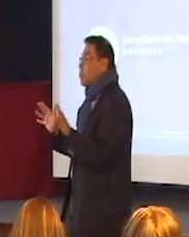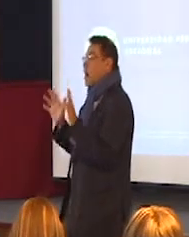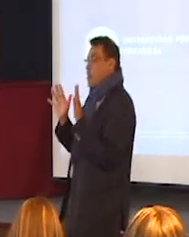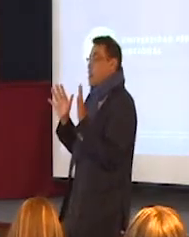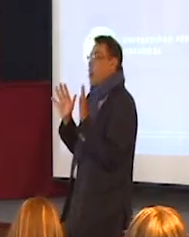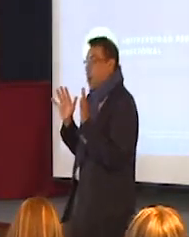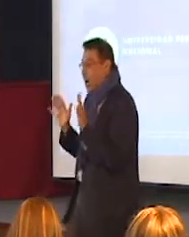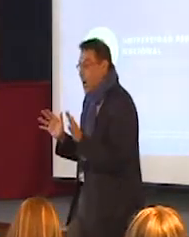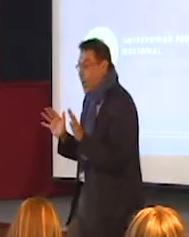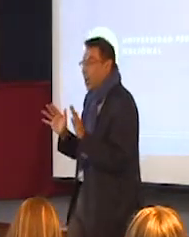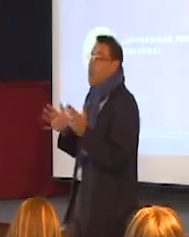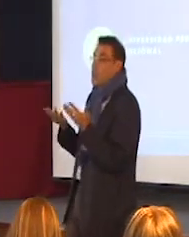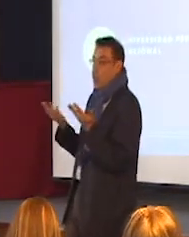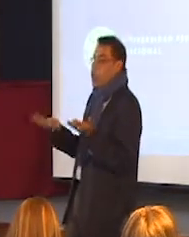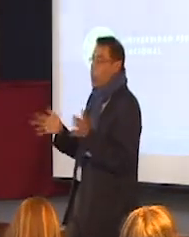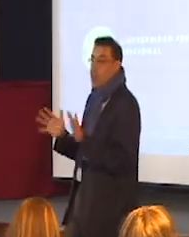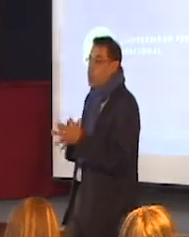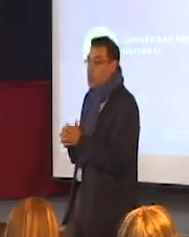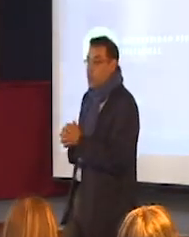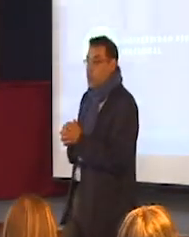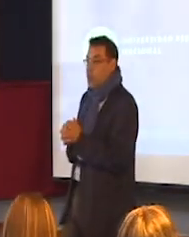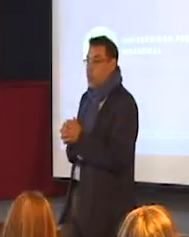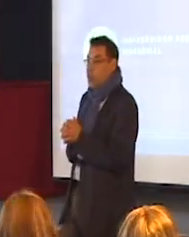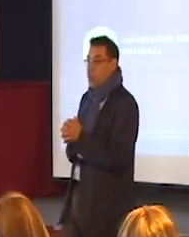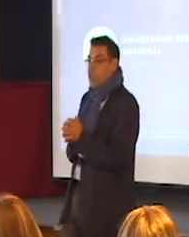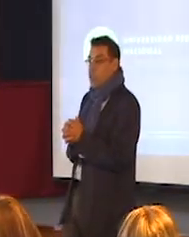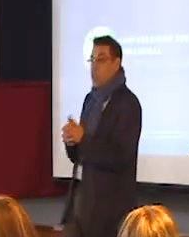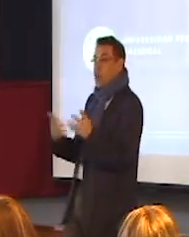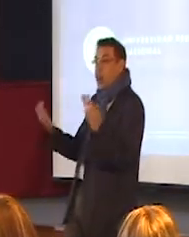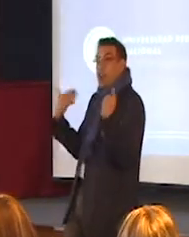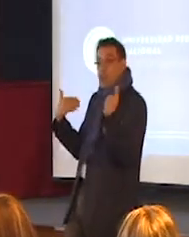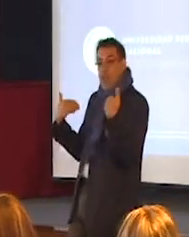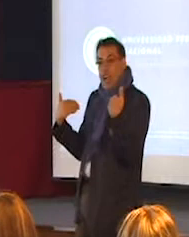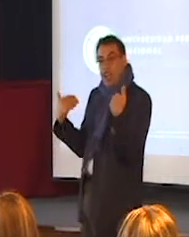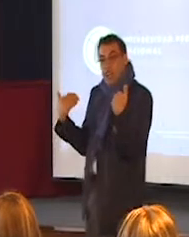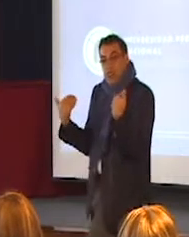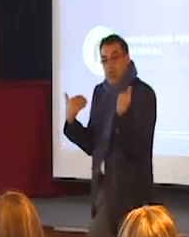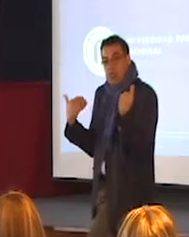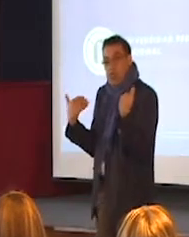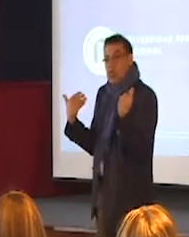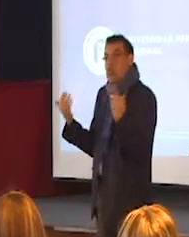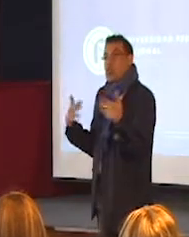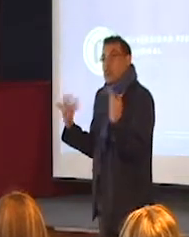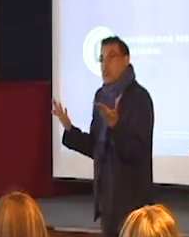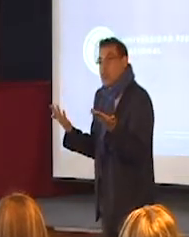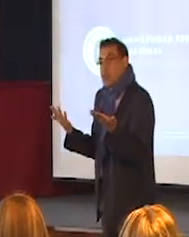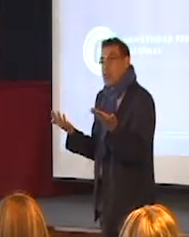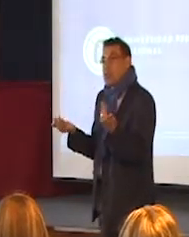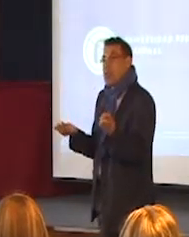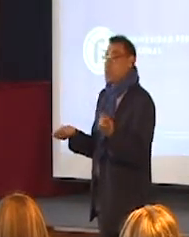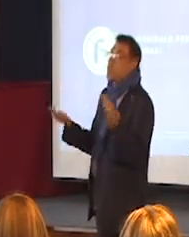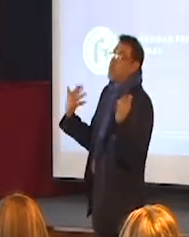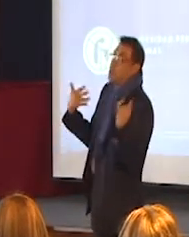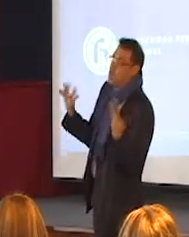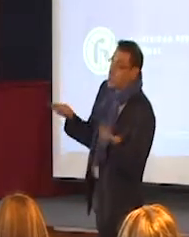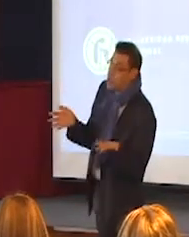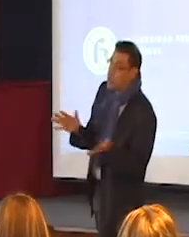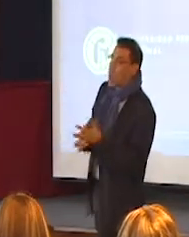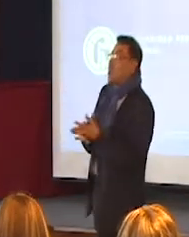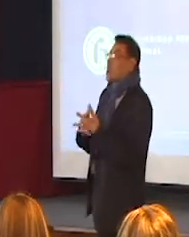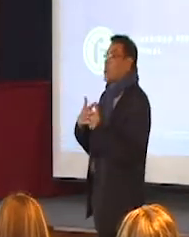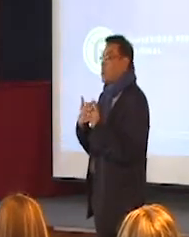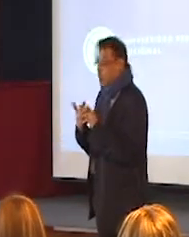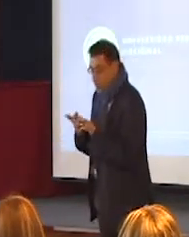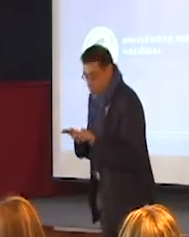terreno fértil para trabajar alrededor de la comunicación aumentativa alternativa. O sea, nosotros no podemos,